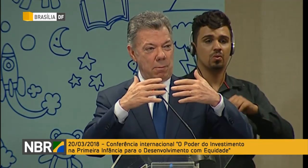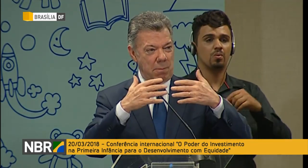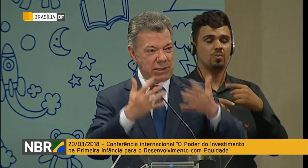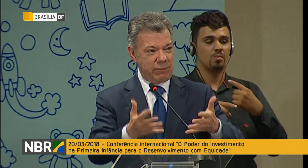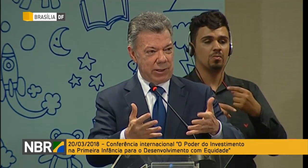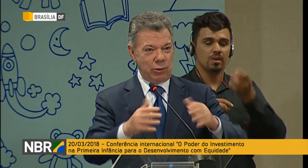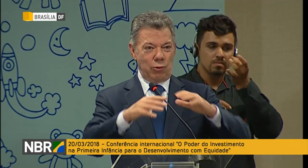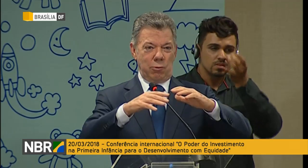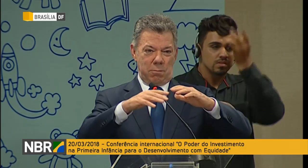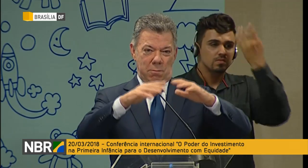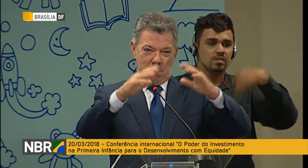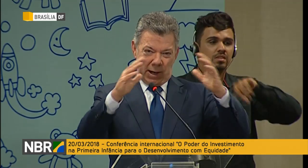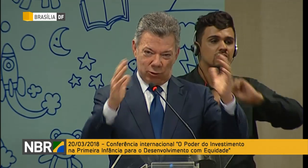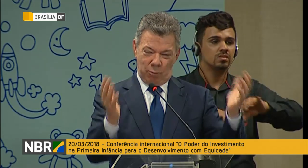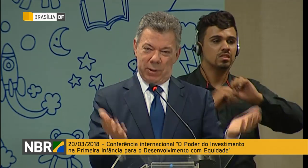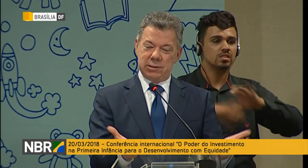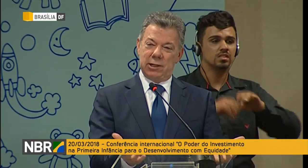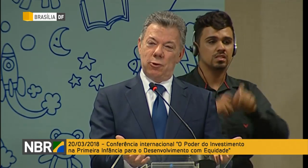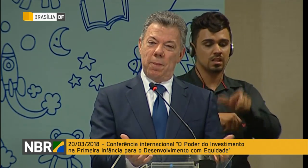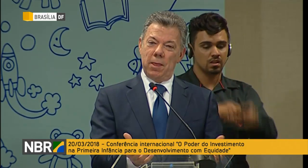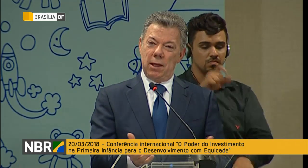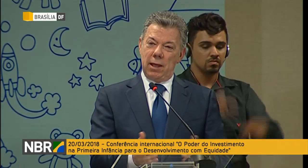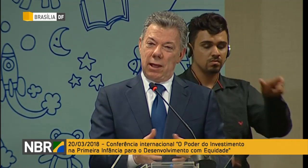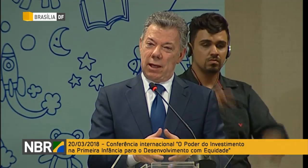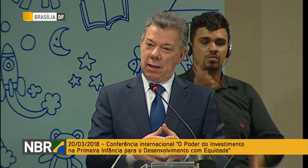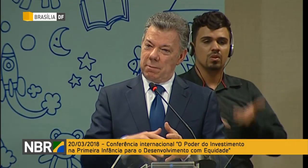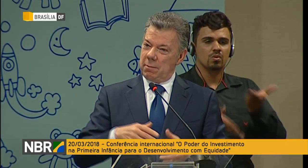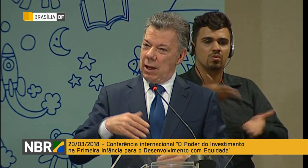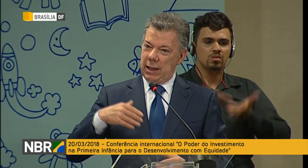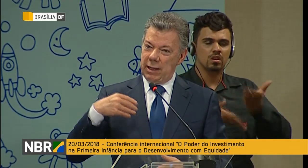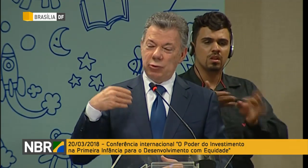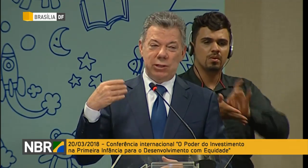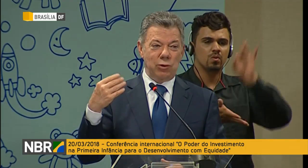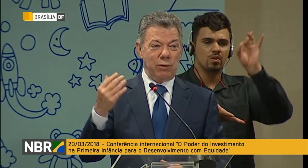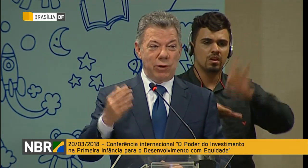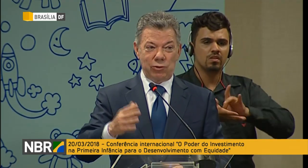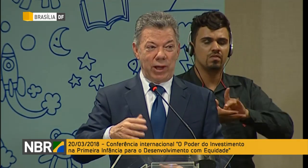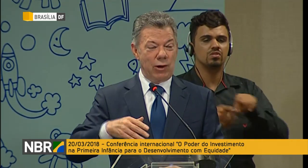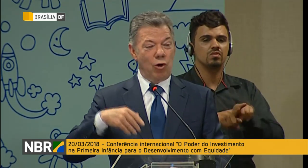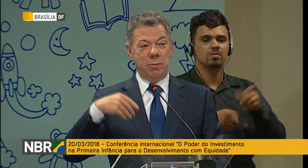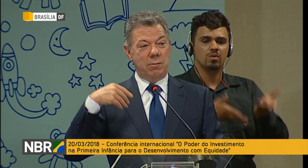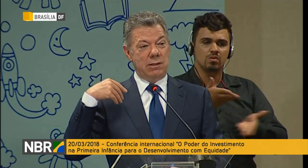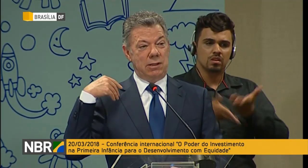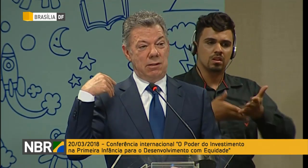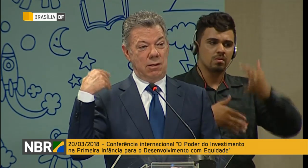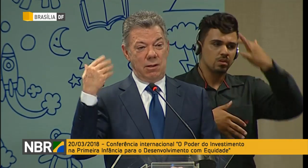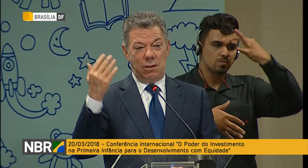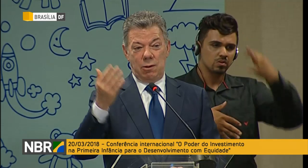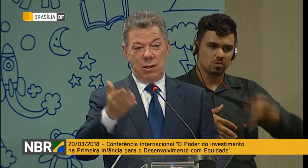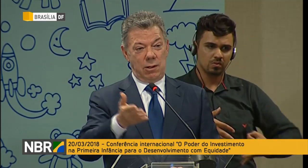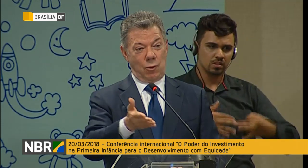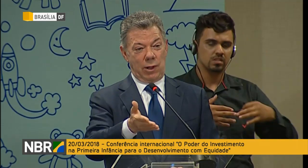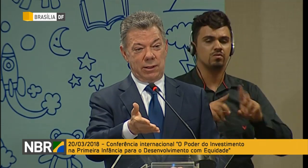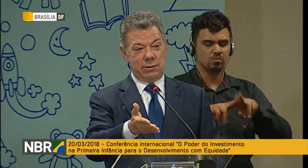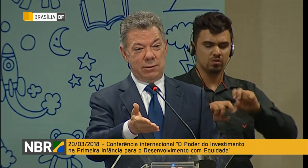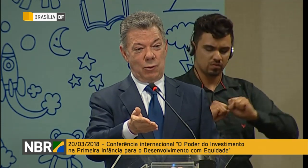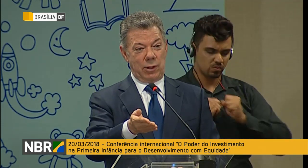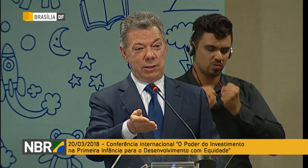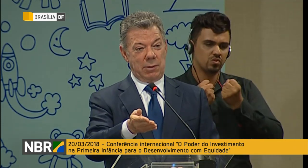ensiná-las, digamos, um tratamento mais efetivo, mais compreensivo. E então fizemos um esforço muito